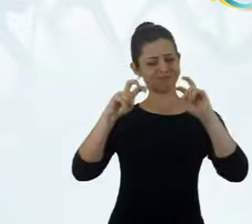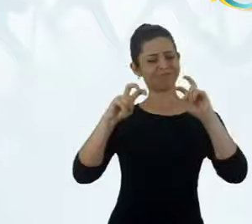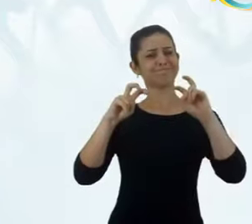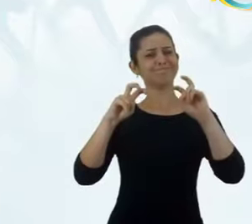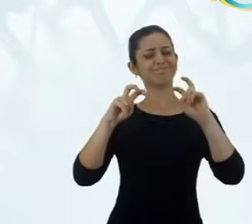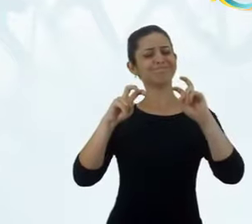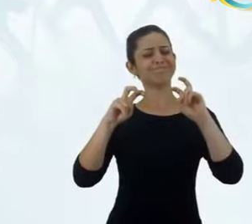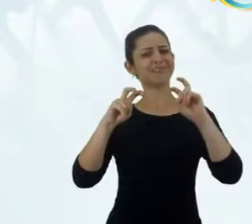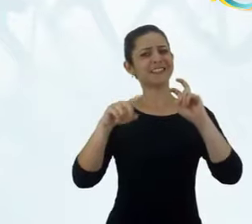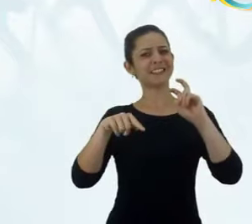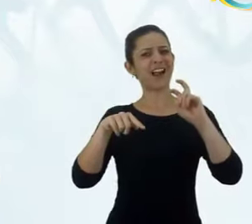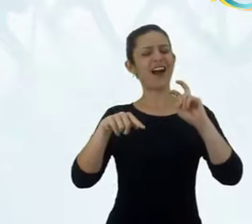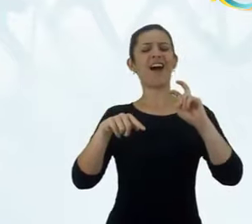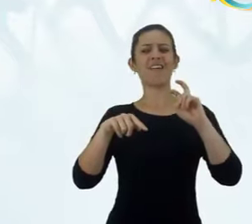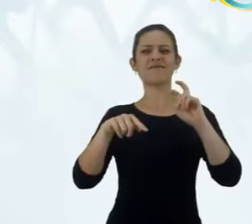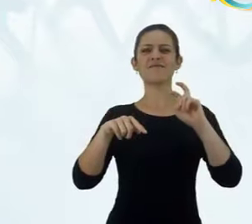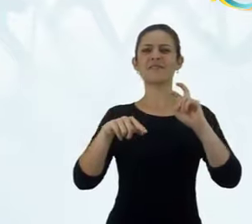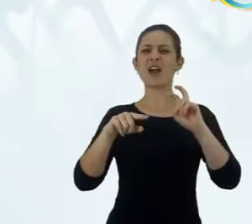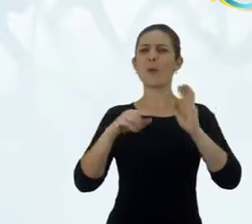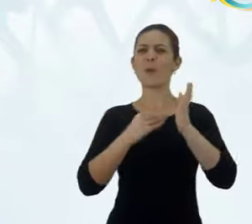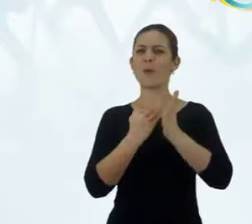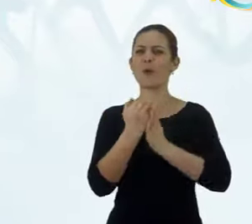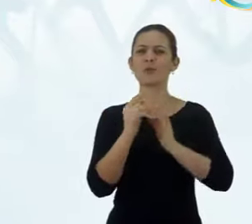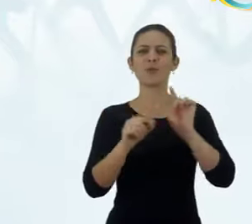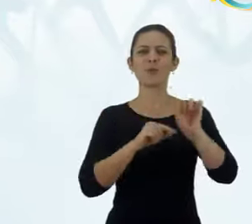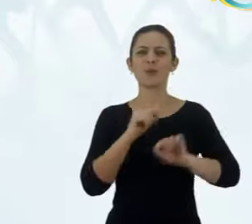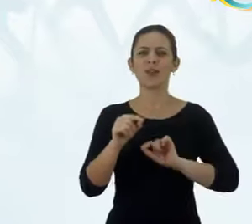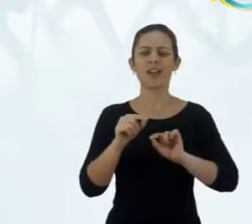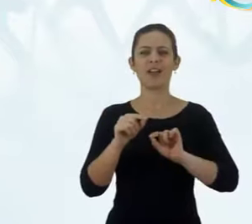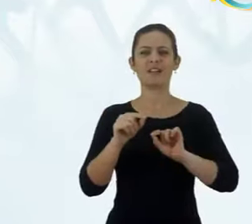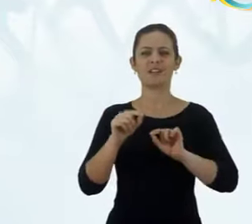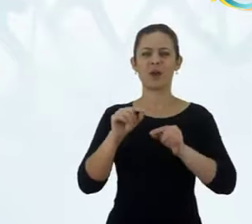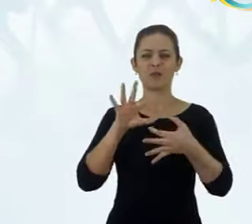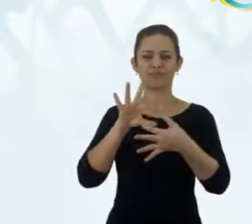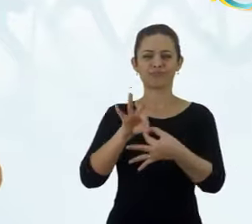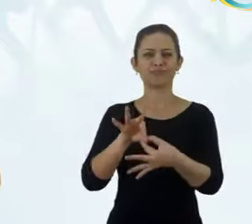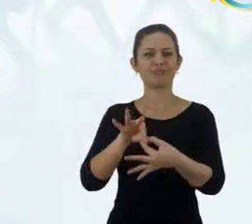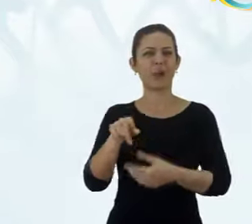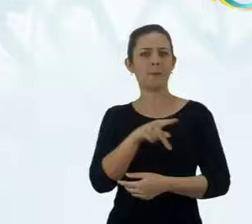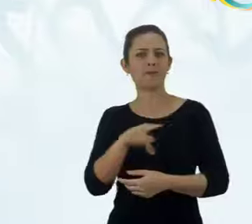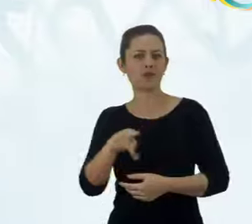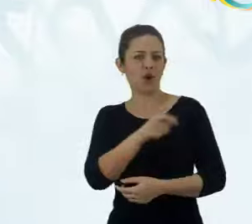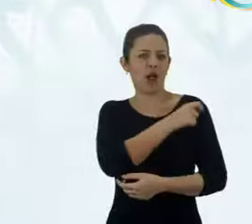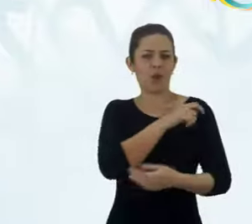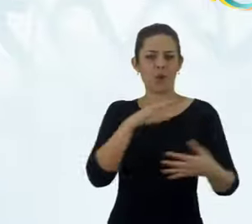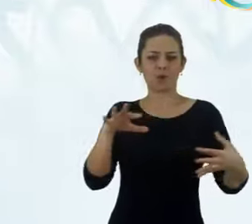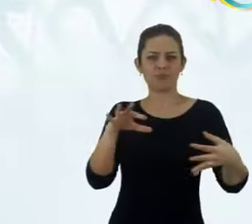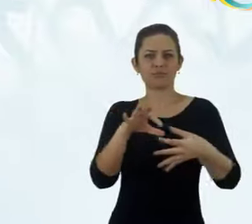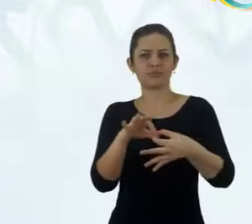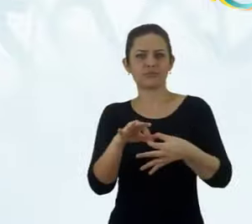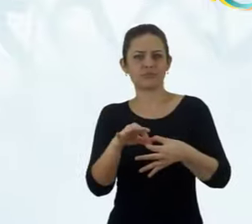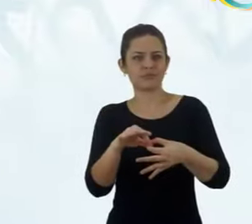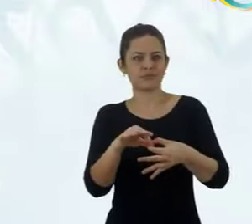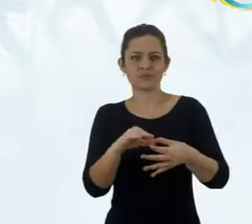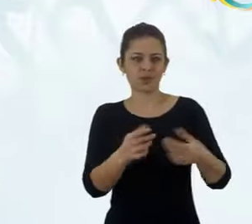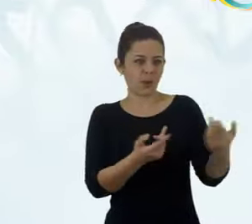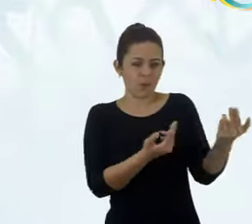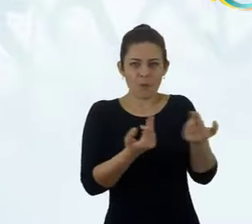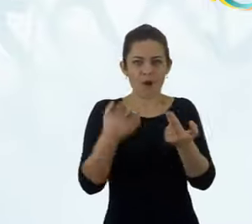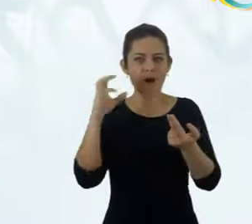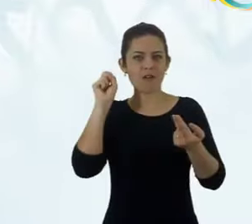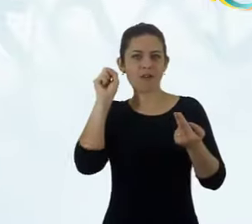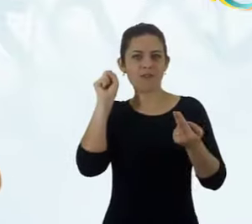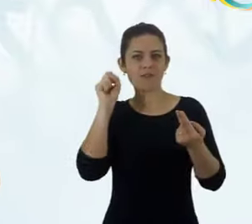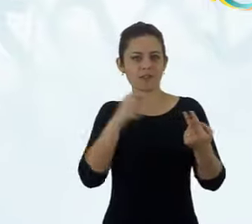o professor está me enxergando, né? E aí começa a fazer realmente um vínculo de professor e aluno, que é o que os outros